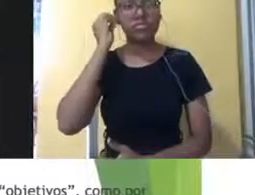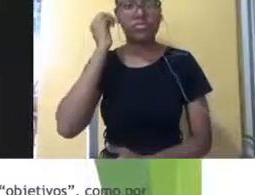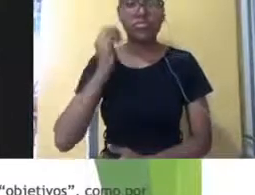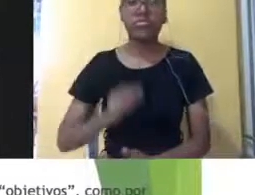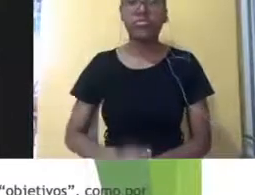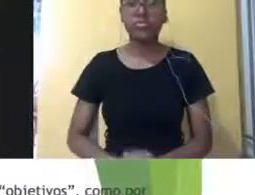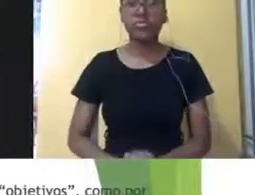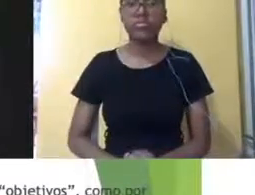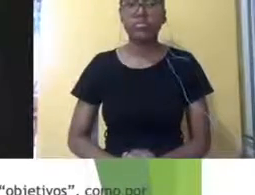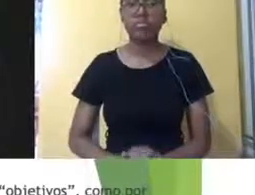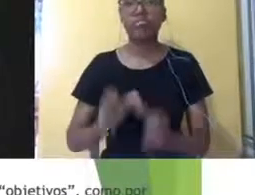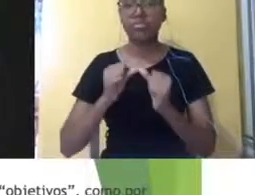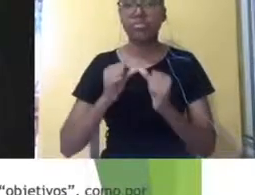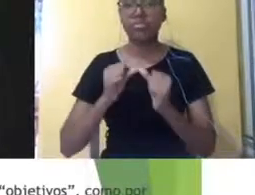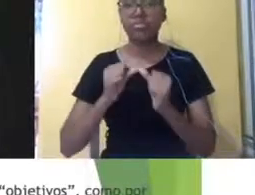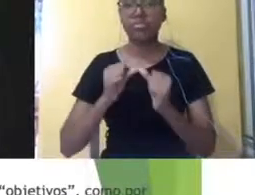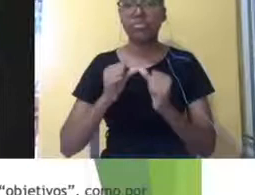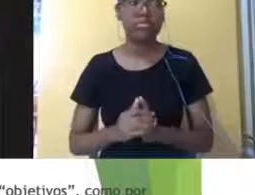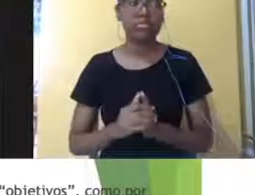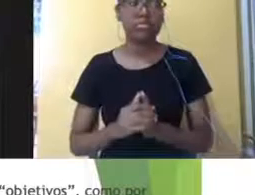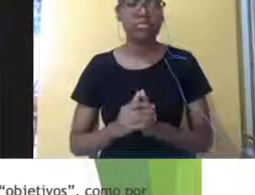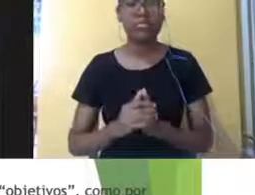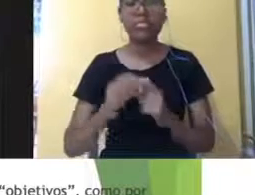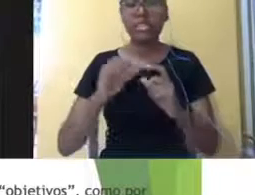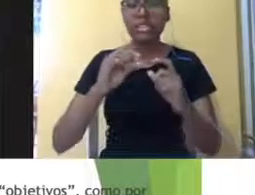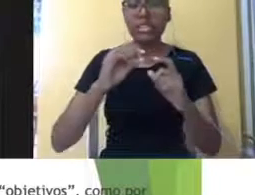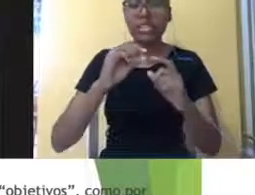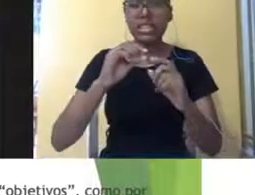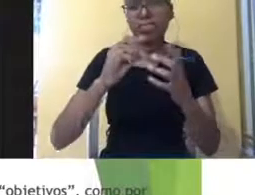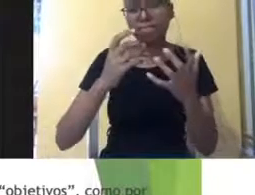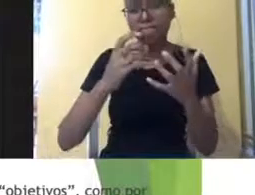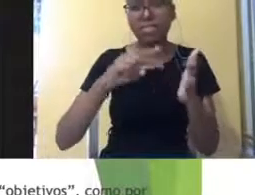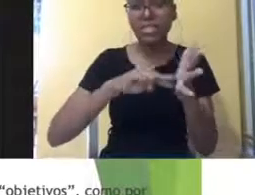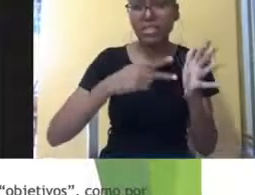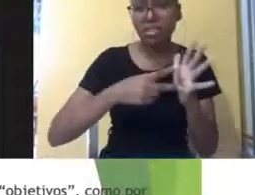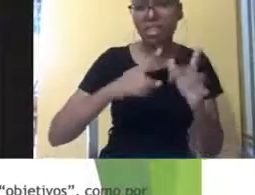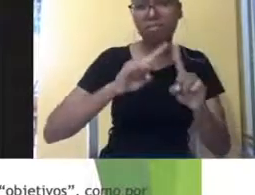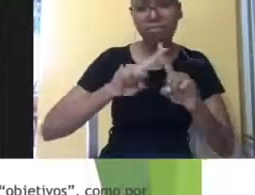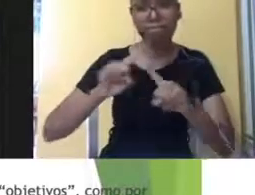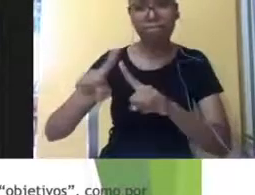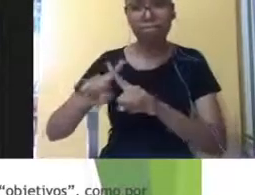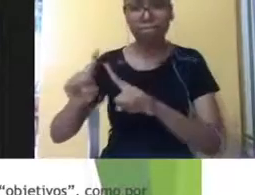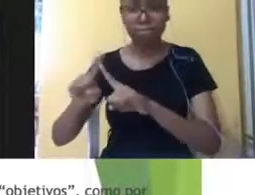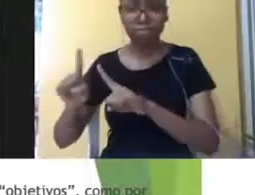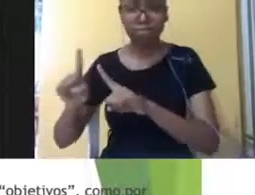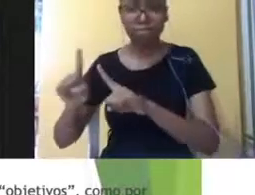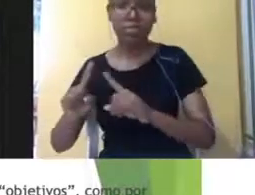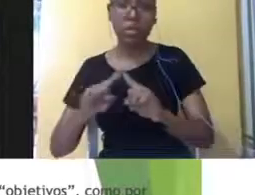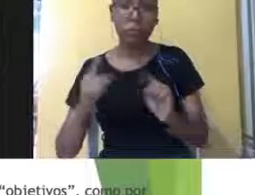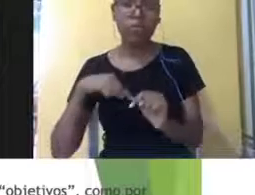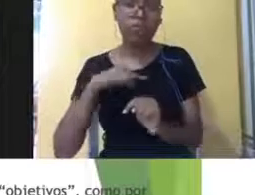Podemos seguir. Son varias las definiciones que se dan con relación a culturas sordas, que la veremos en otra